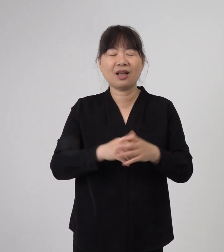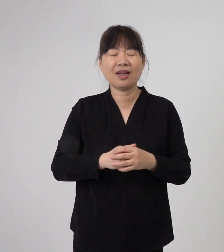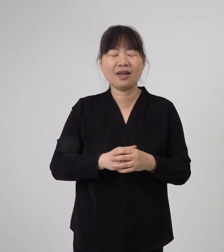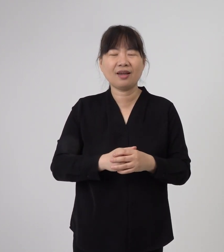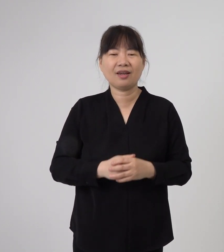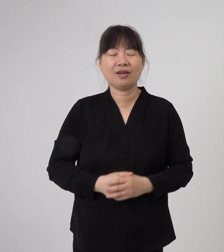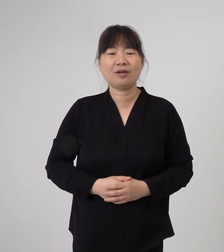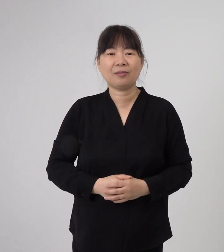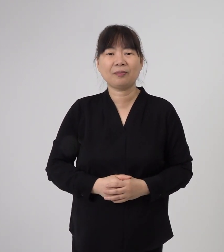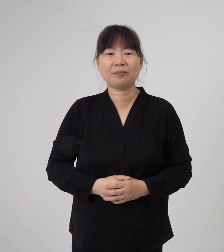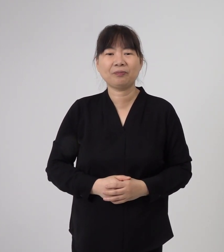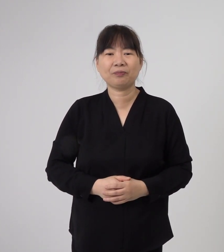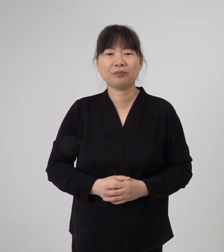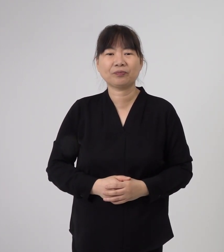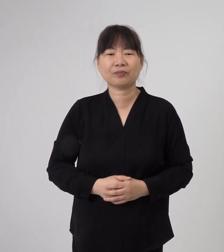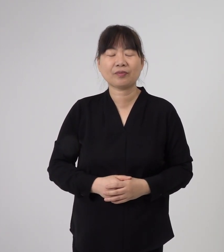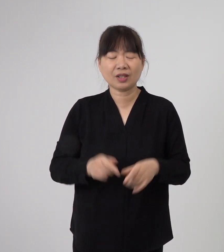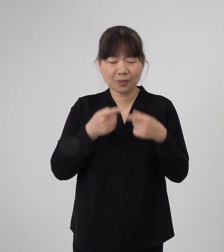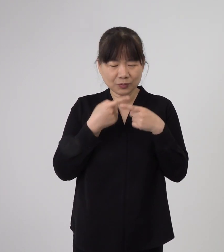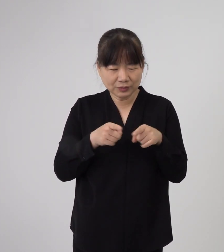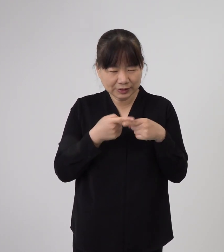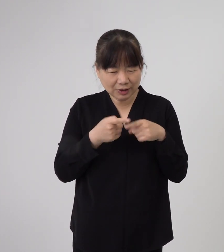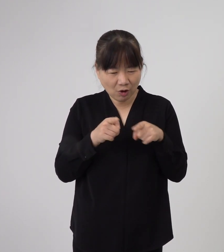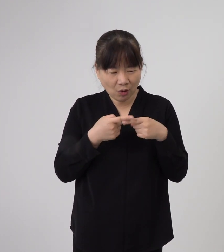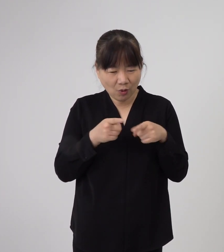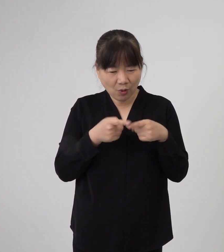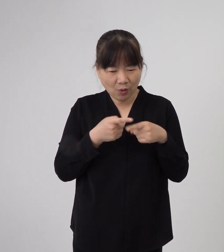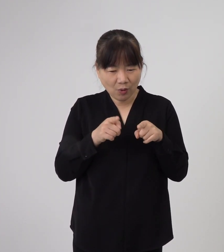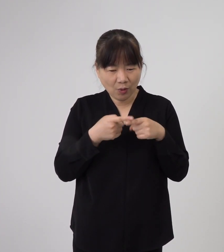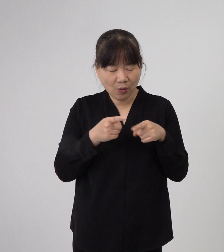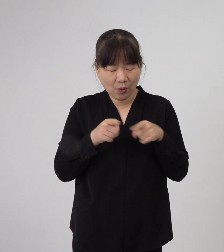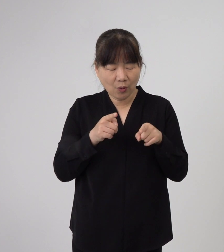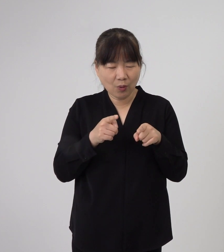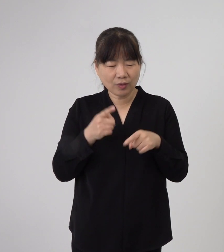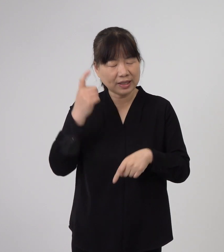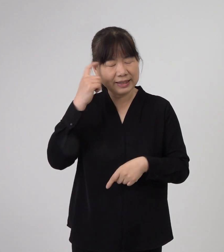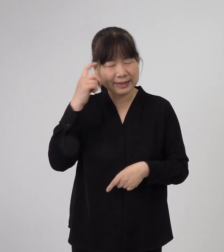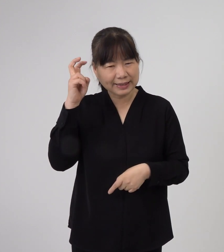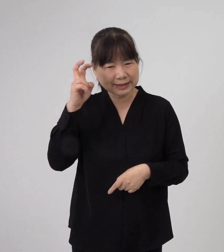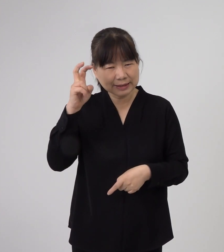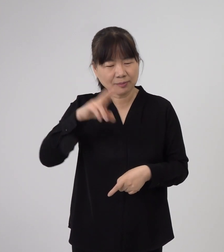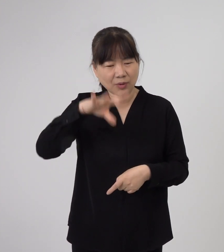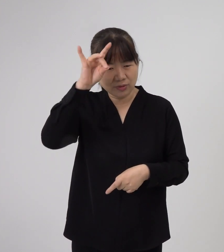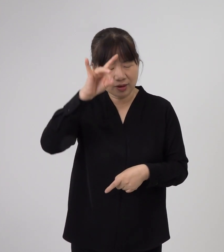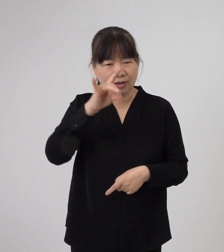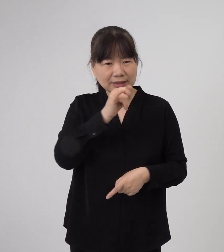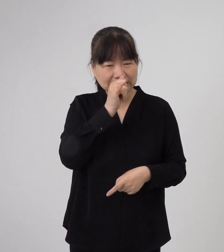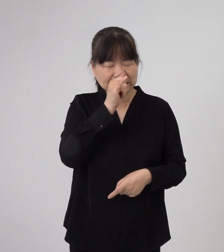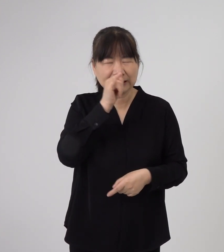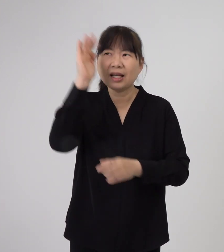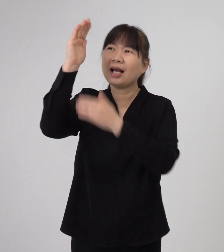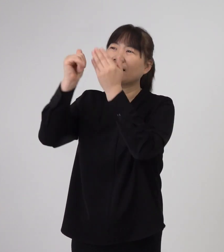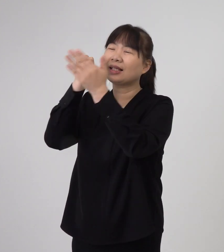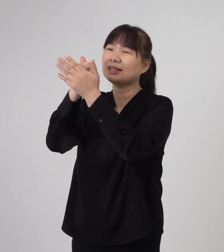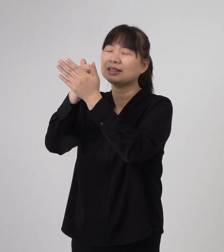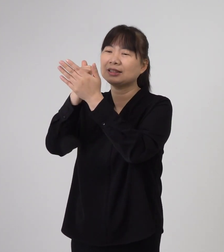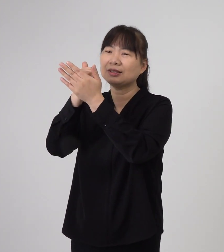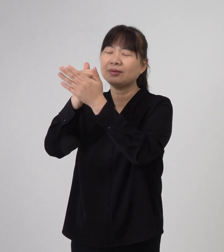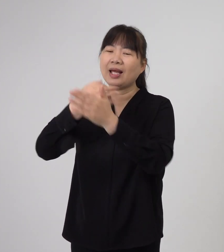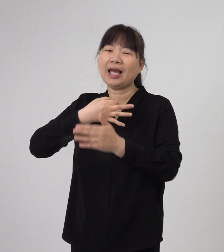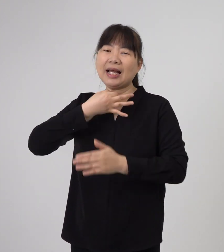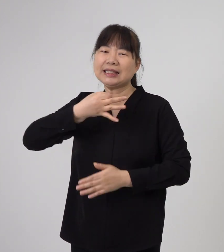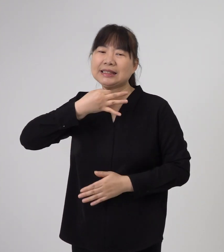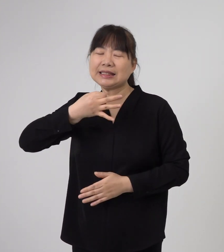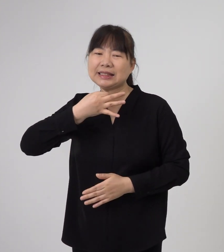예측과 분석이 위에 가 있게 되지 하나님의 음성엔